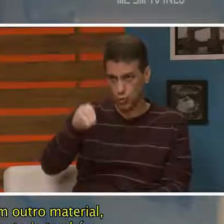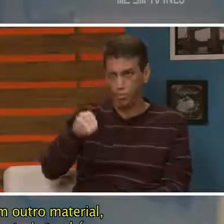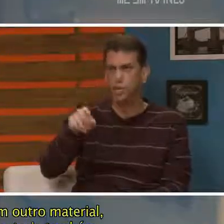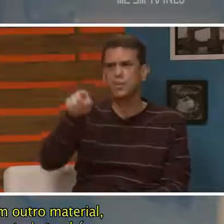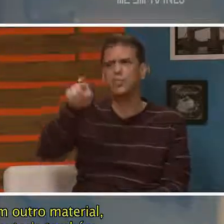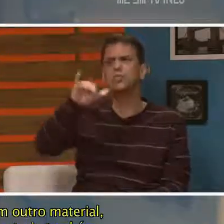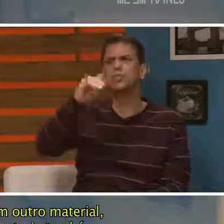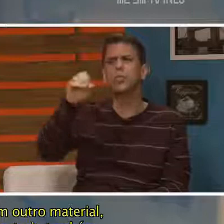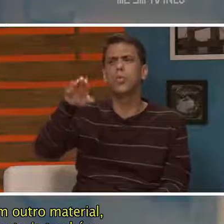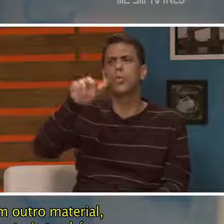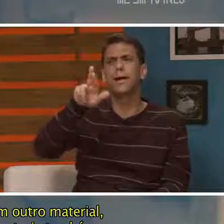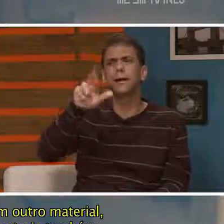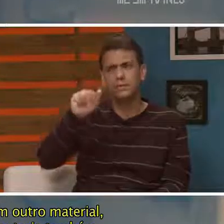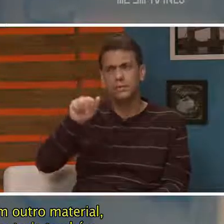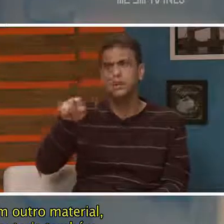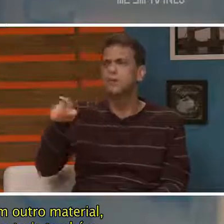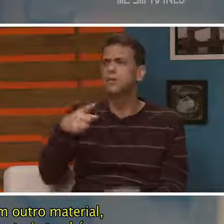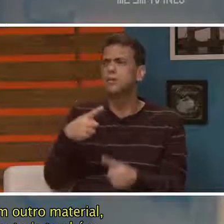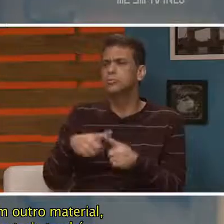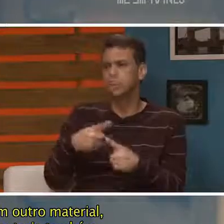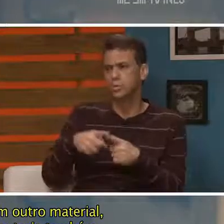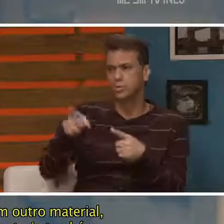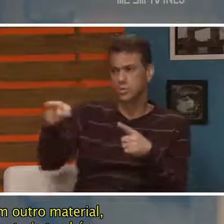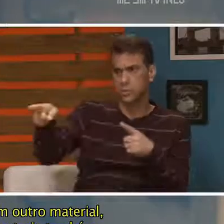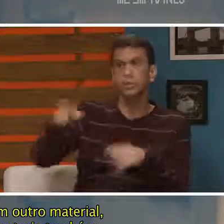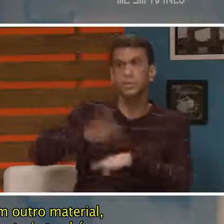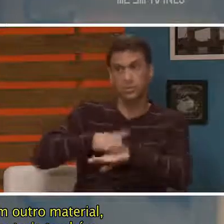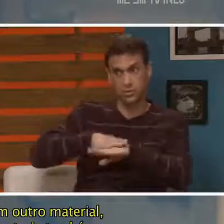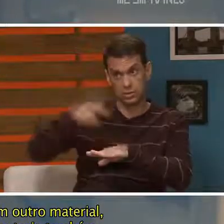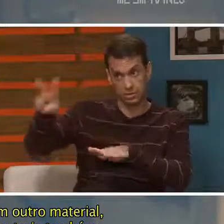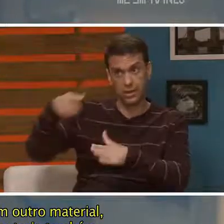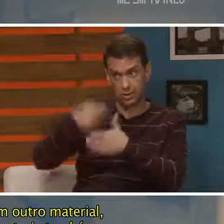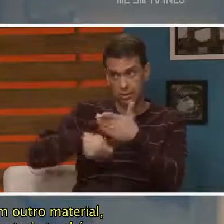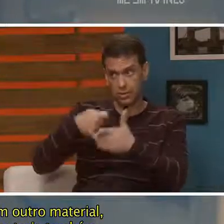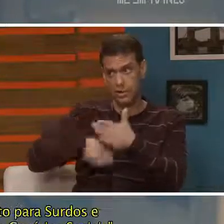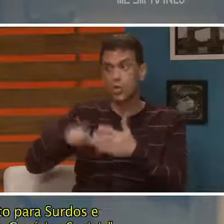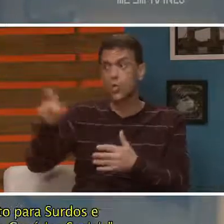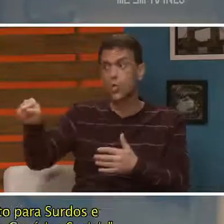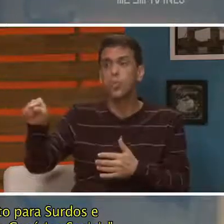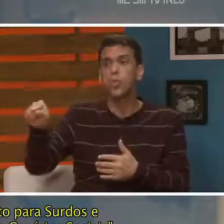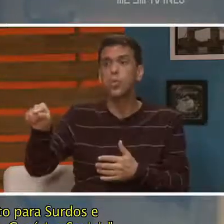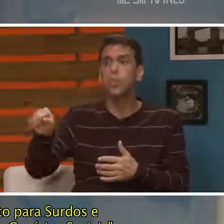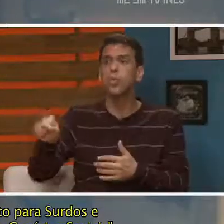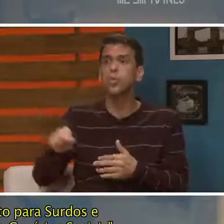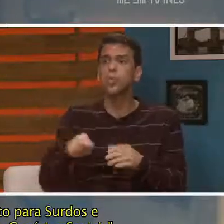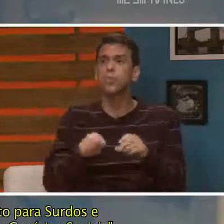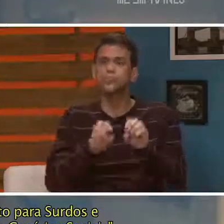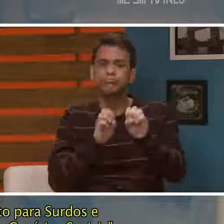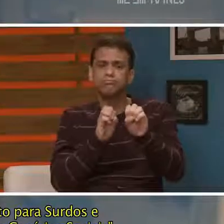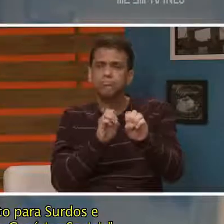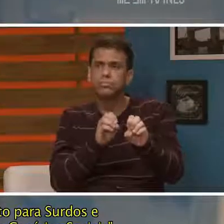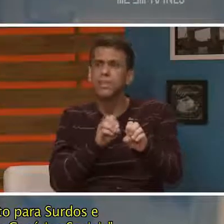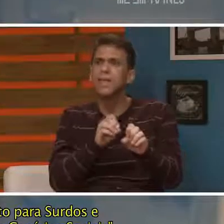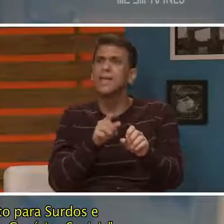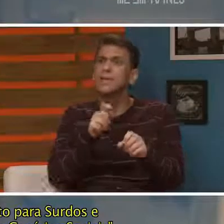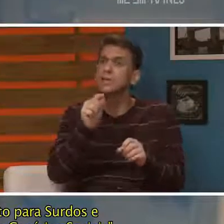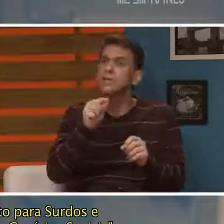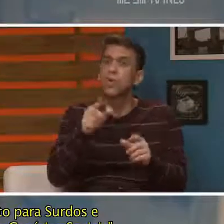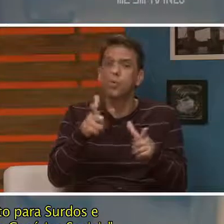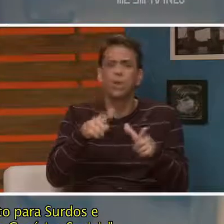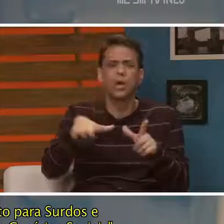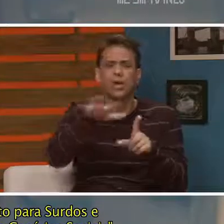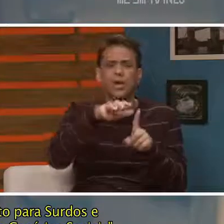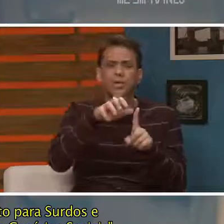porque aí a gente iniciou um outro material, também esse é de minha autoria também, que é letramento para surdos e ouvintes,